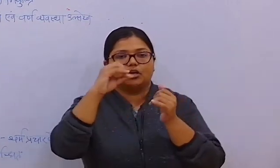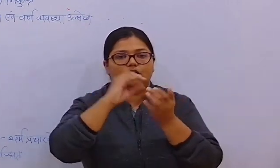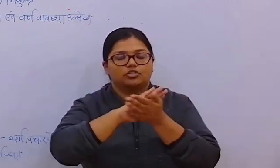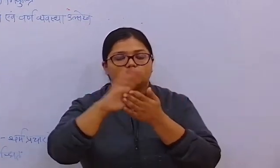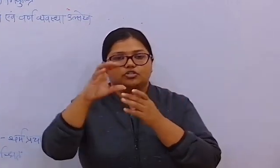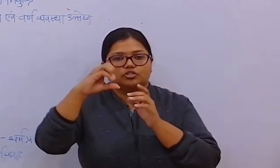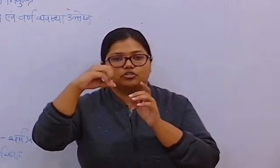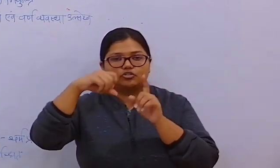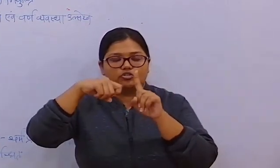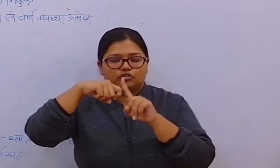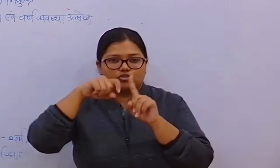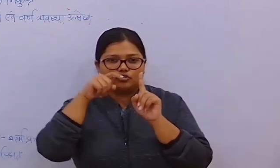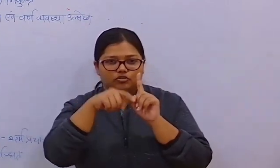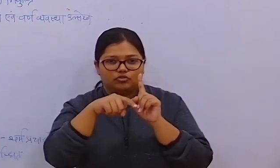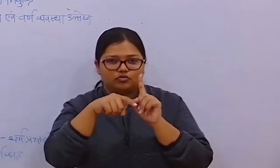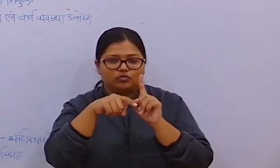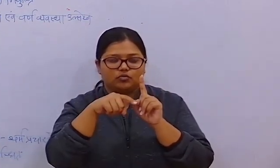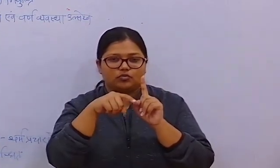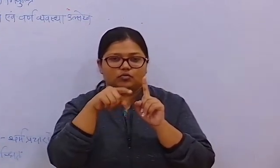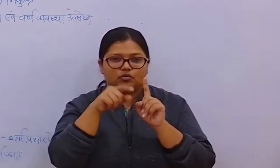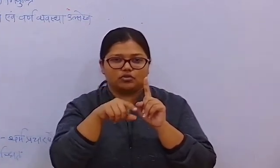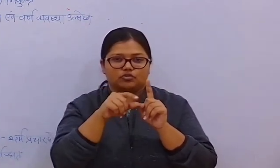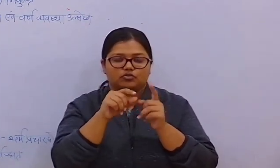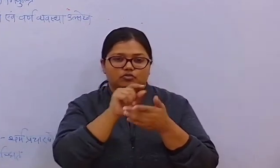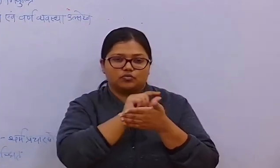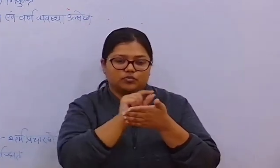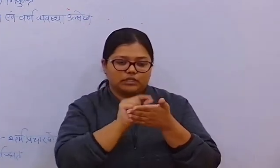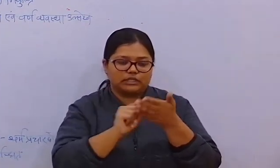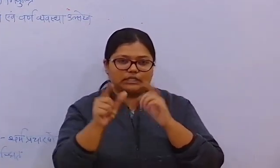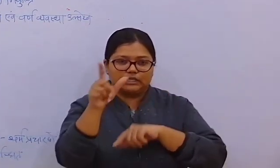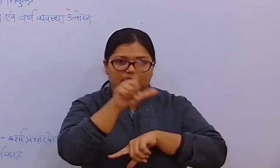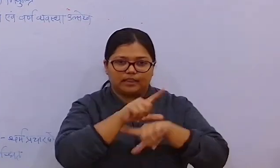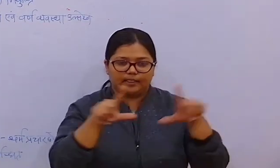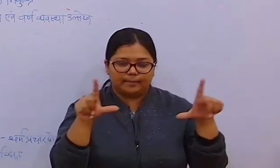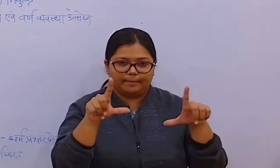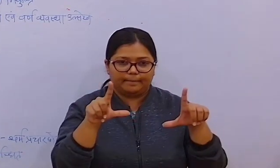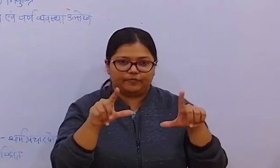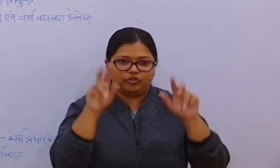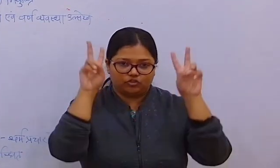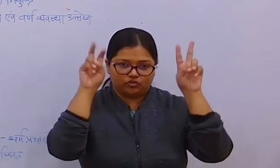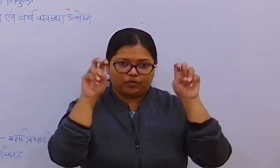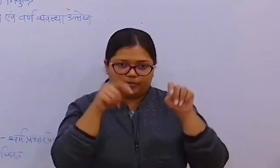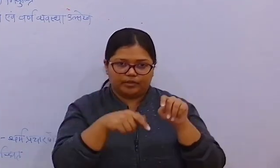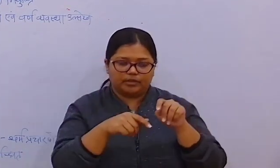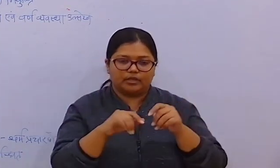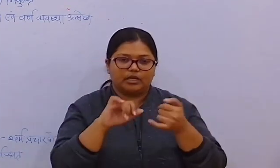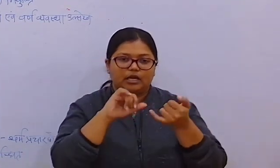अशोक के शिलालेखों की लिपि 2 लाइन में खत्म हो जाएगा। चलो पहला पॉइंट डालो,